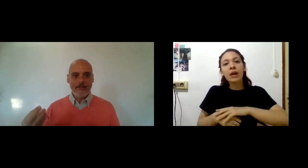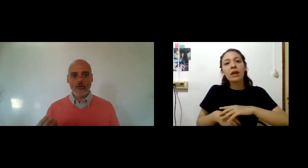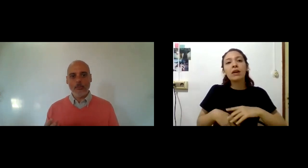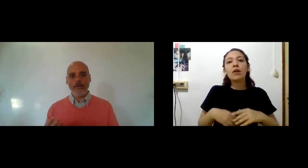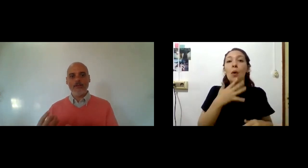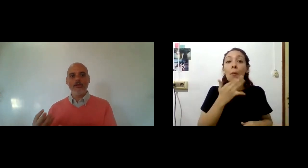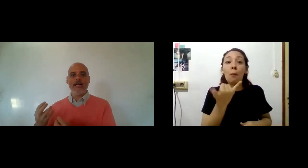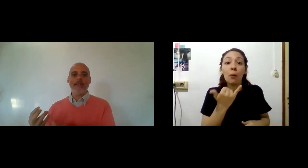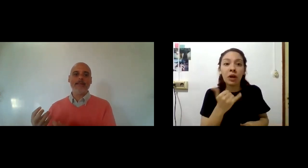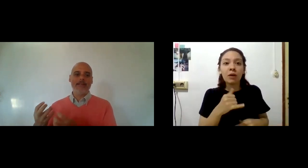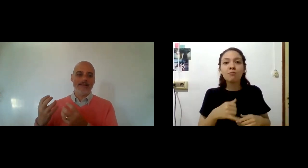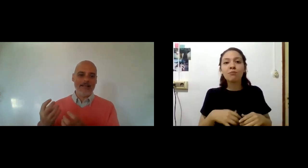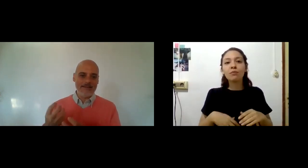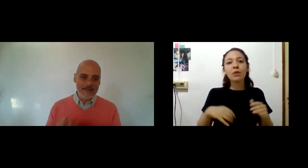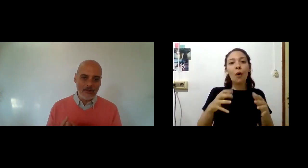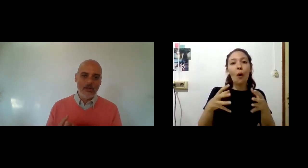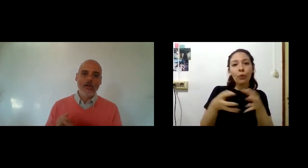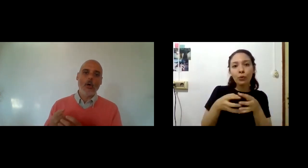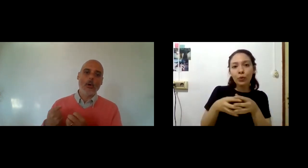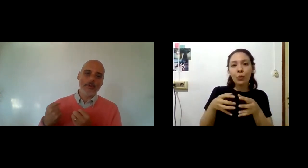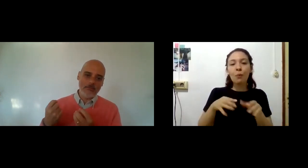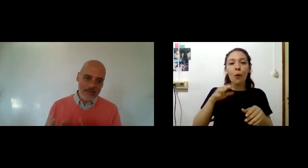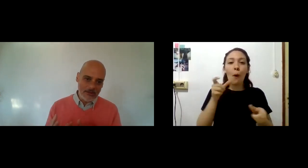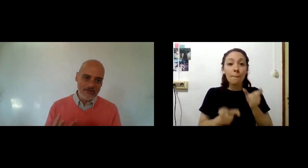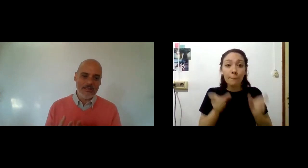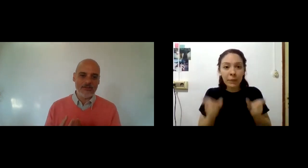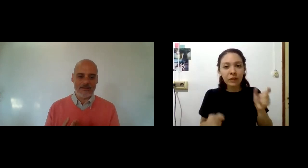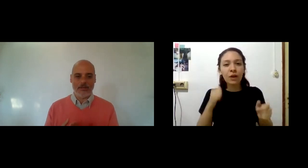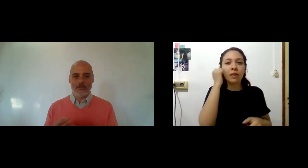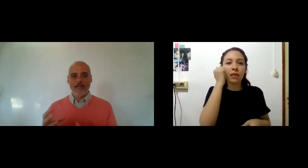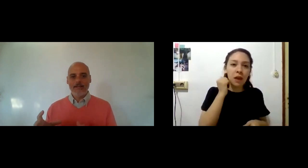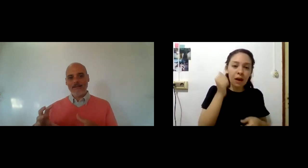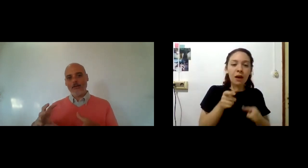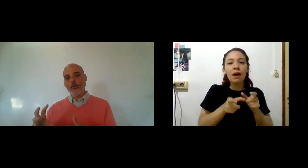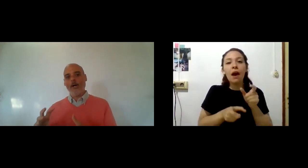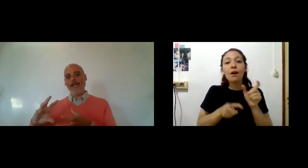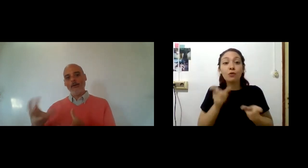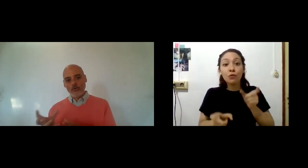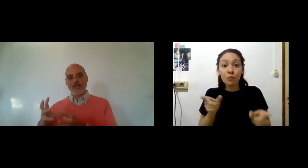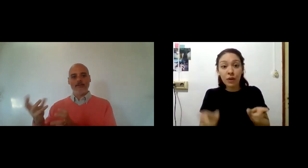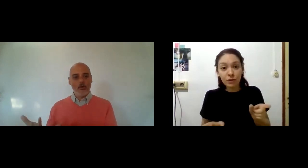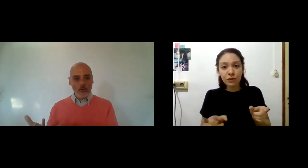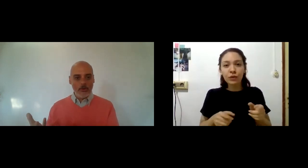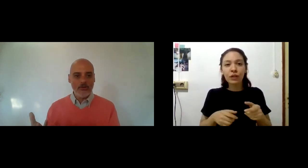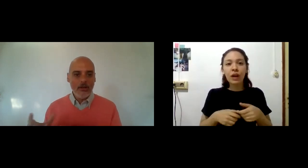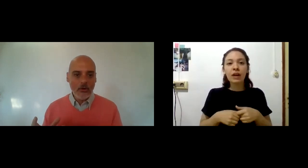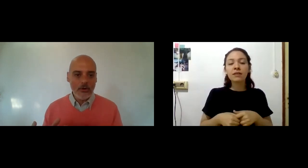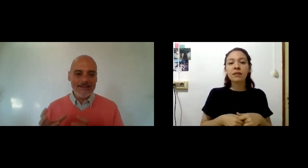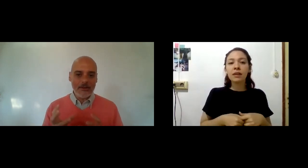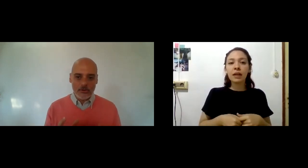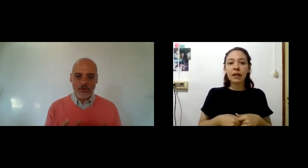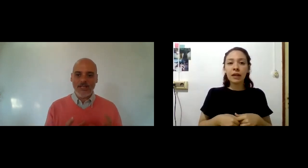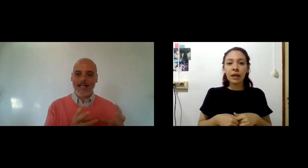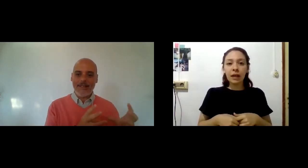indígenas. Son grupos que históricamente han sido oprimidos. Entonces, bueno, se conjuga la lucha de esos grupos